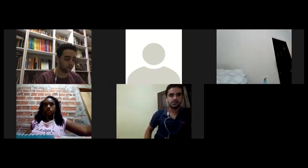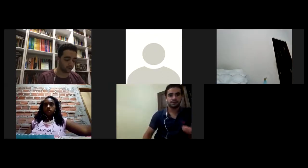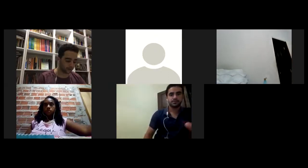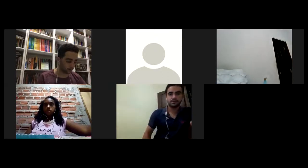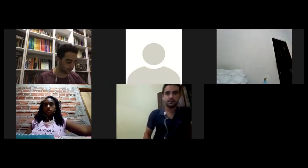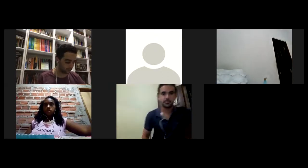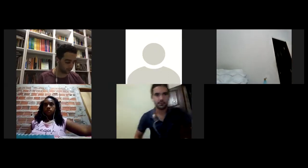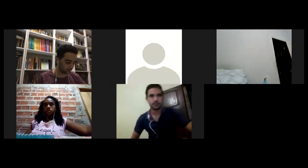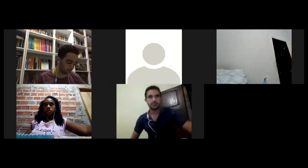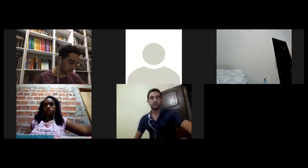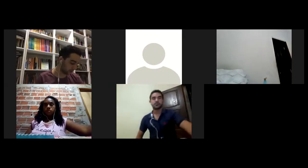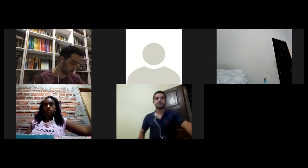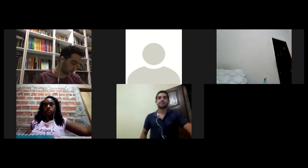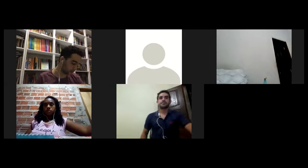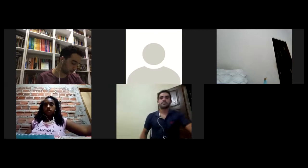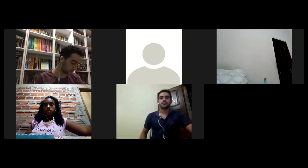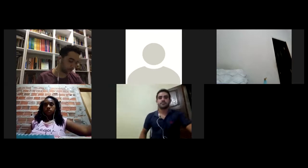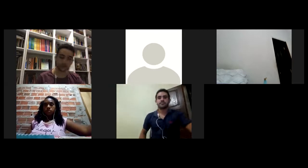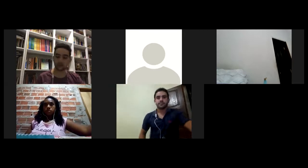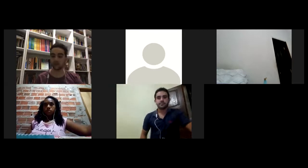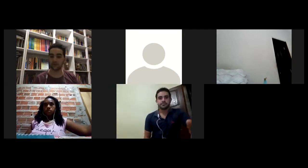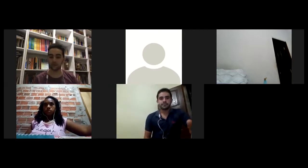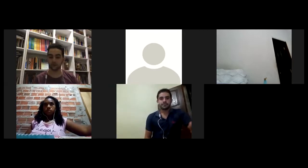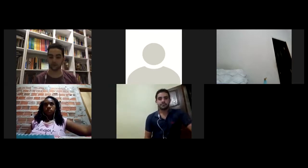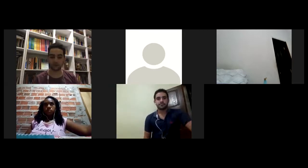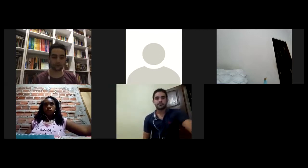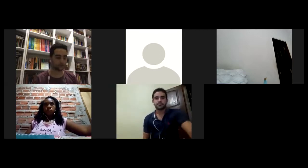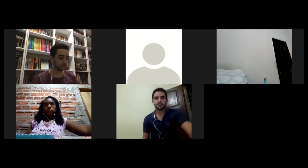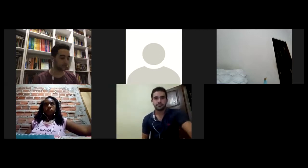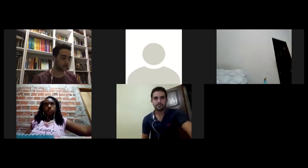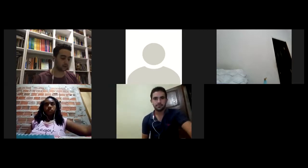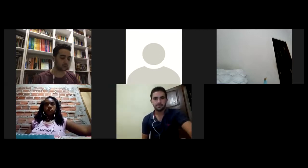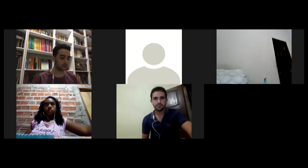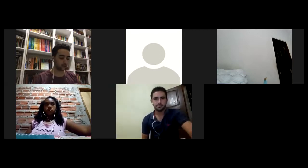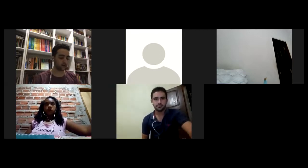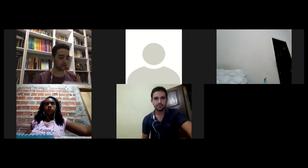E eu vou falando os números e vocês vão fazendo.